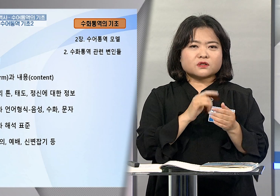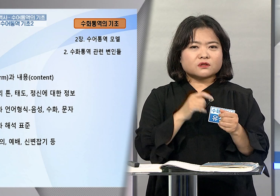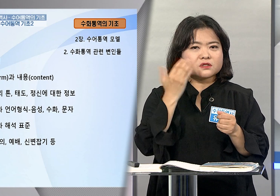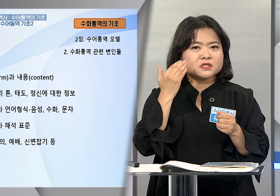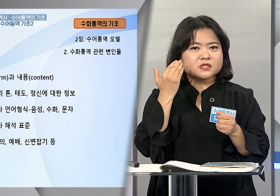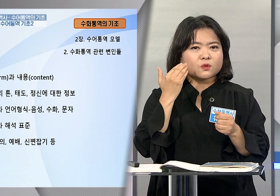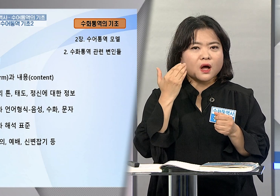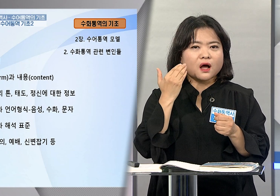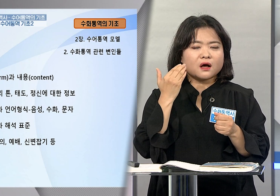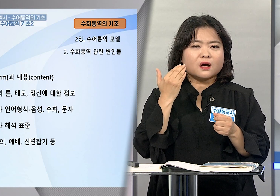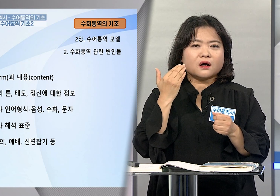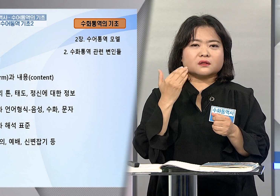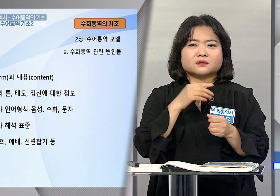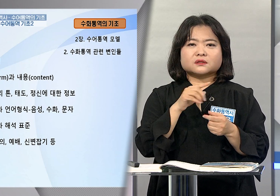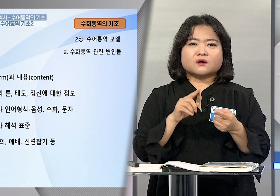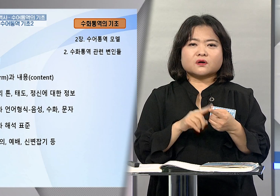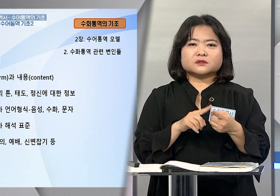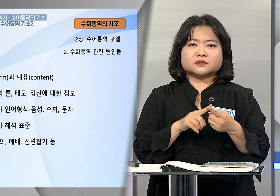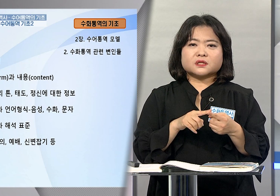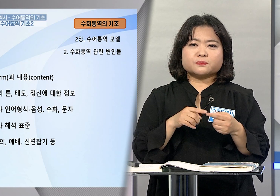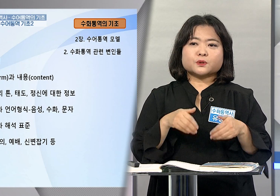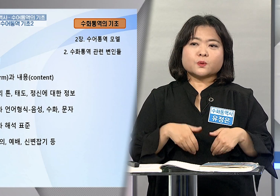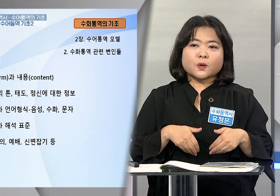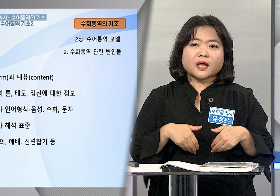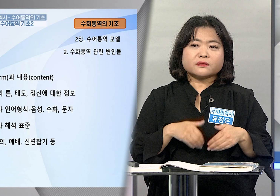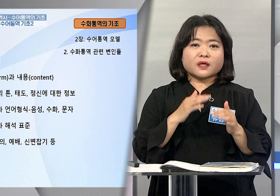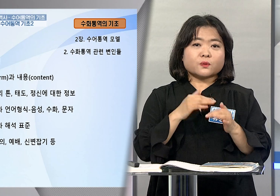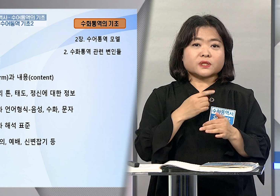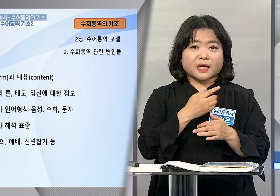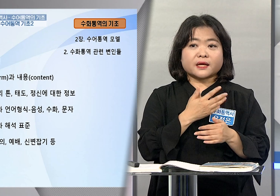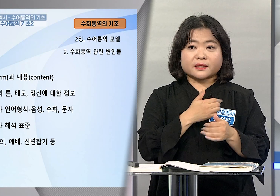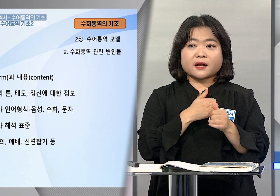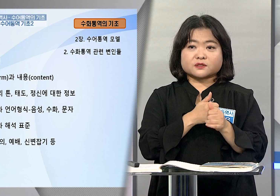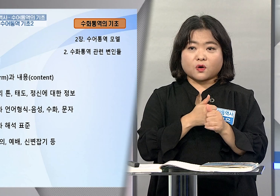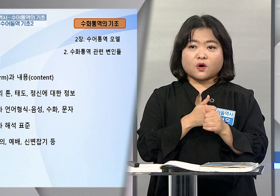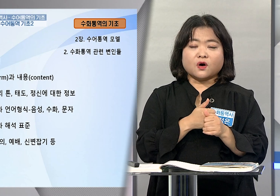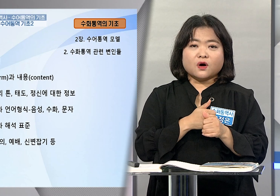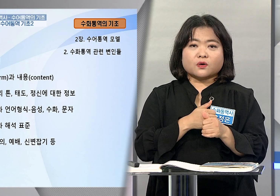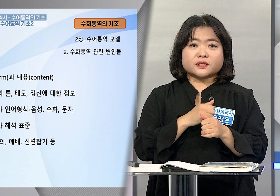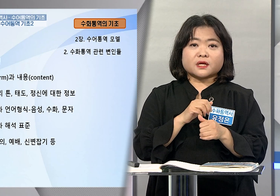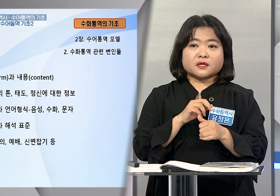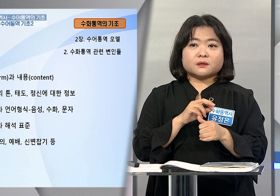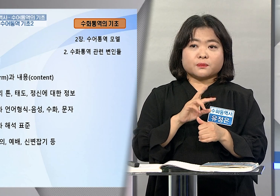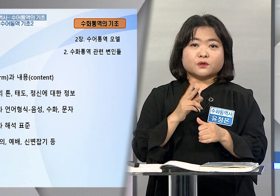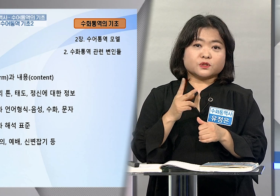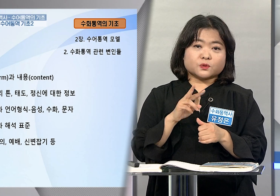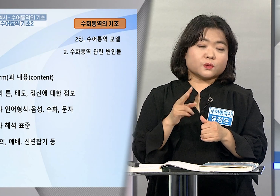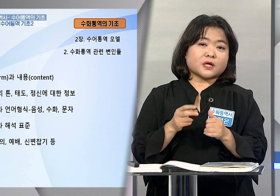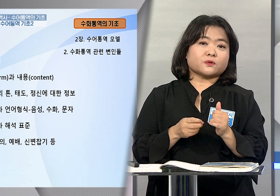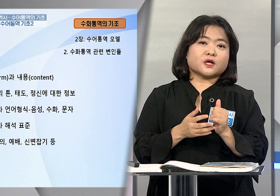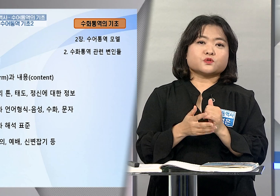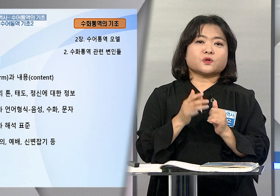어떤 지식과 어떤 그런 것들이 필요한 내용이냐에 따라서 굉장히 변인으로 작용할 수가